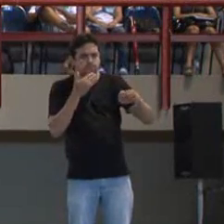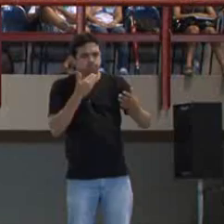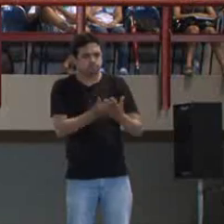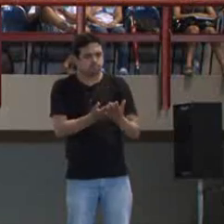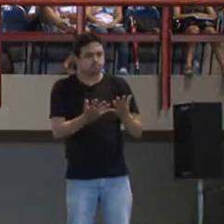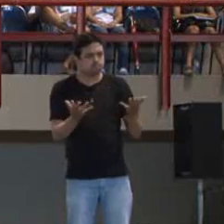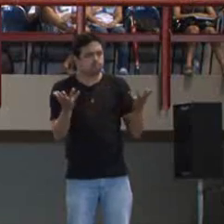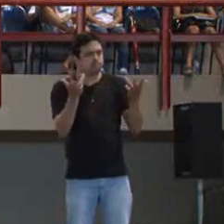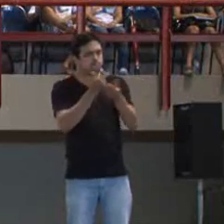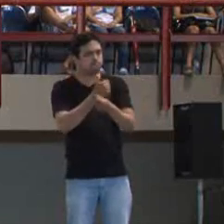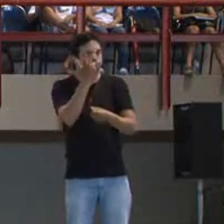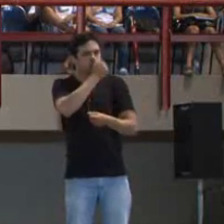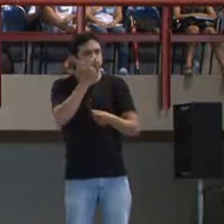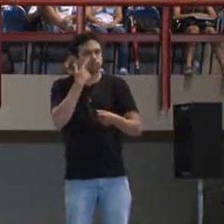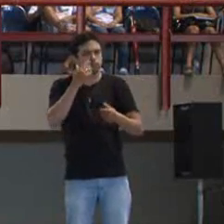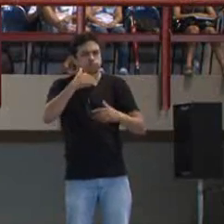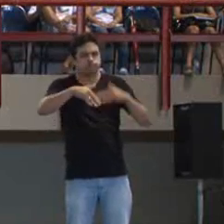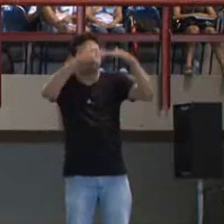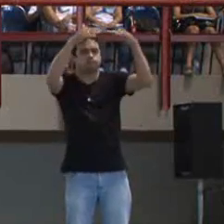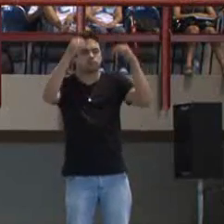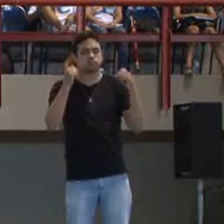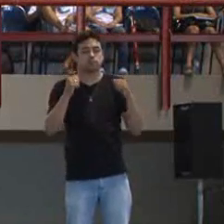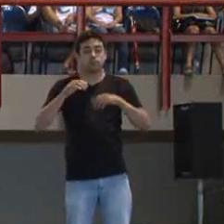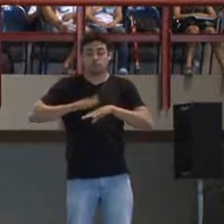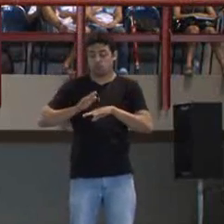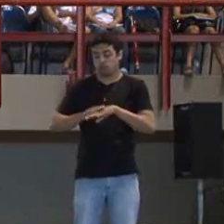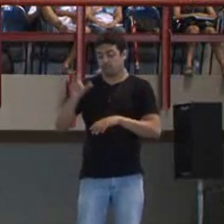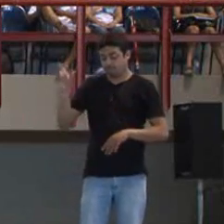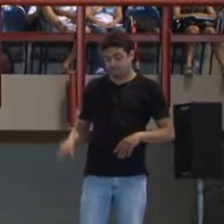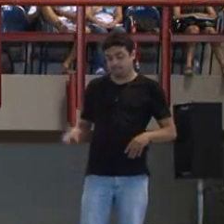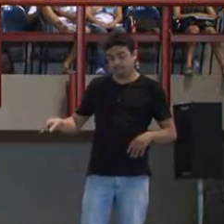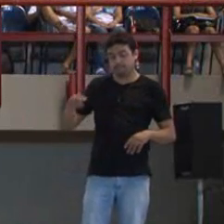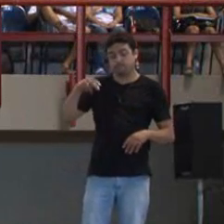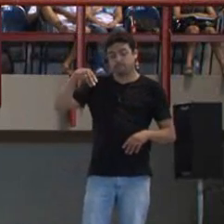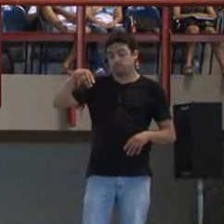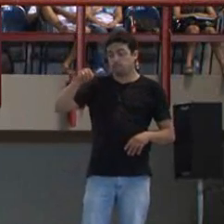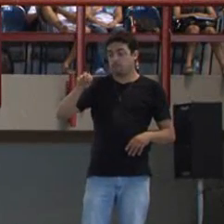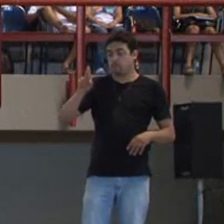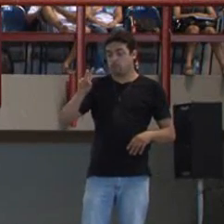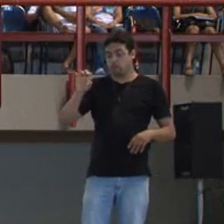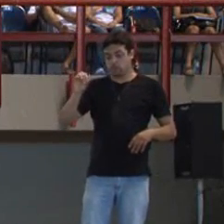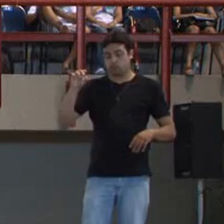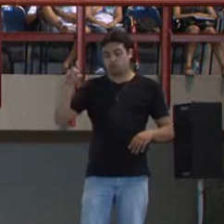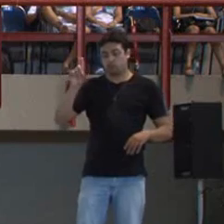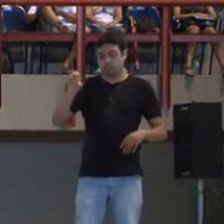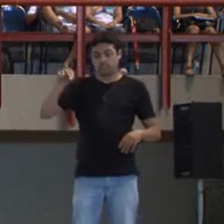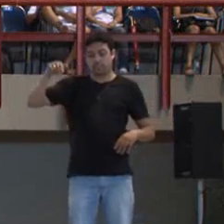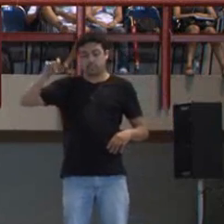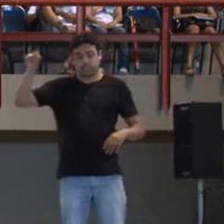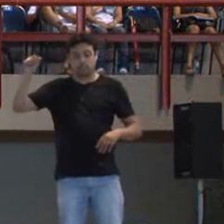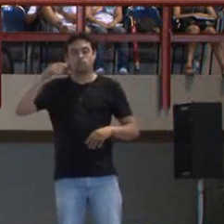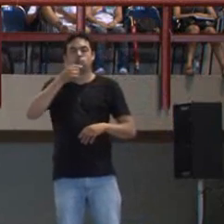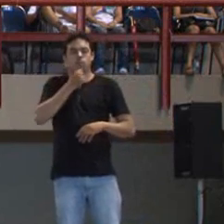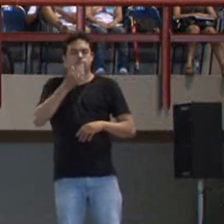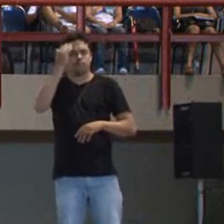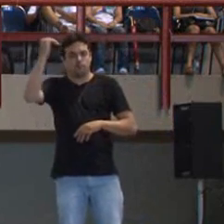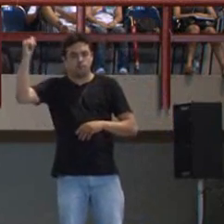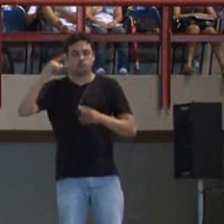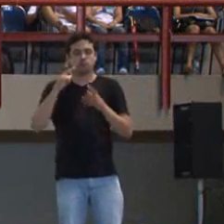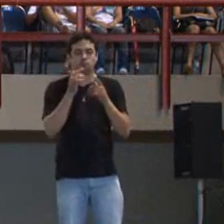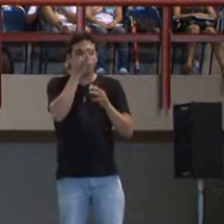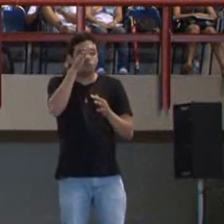impressionantemente linda ser descoberta. Maurício de Nassau, gente, trouxe botânicos,